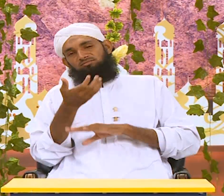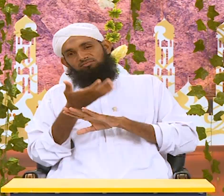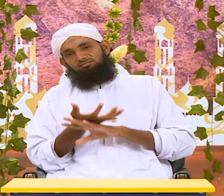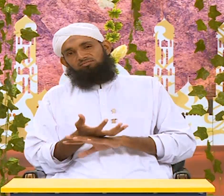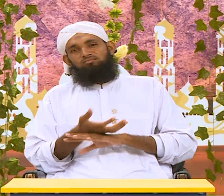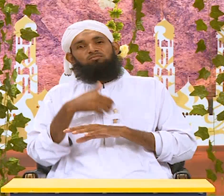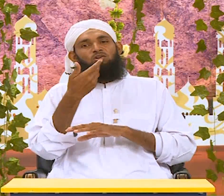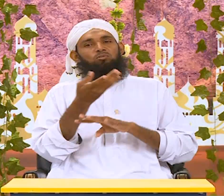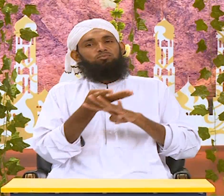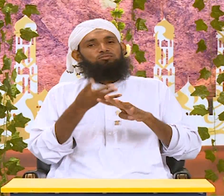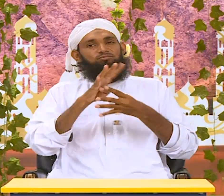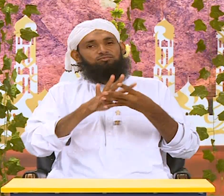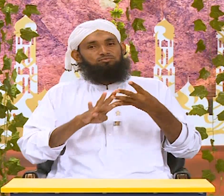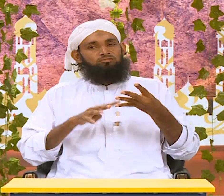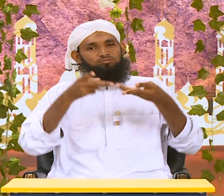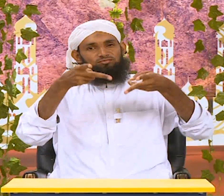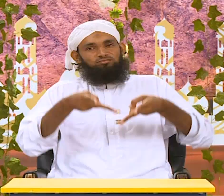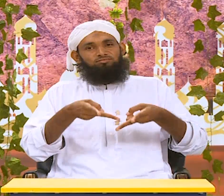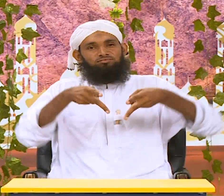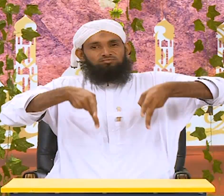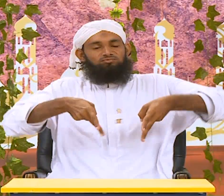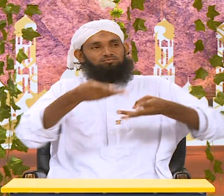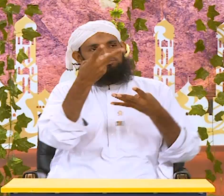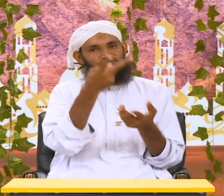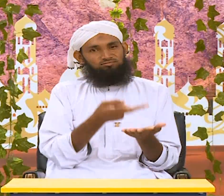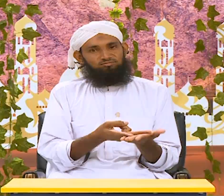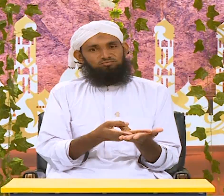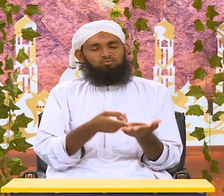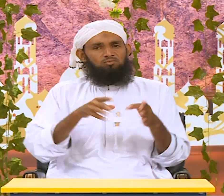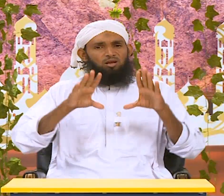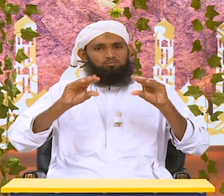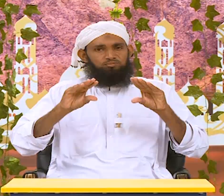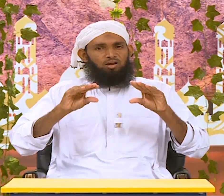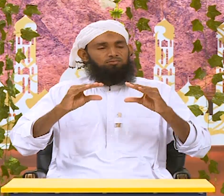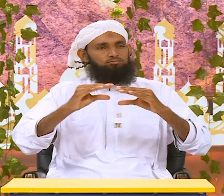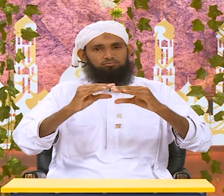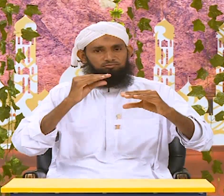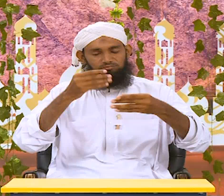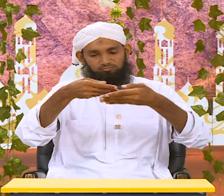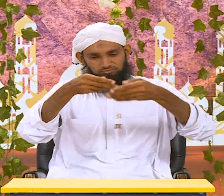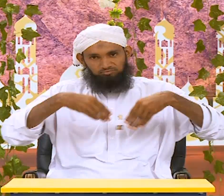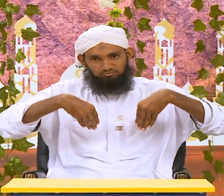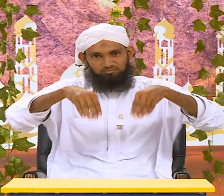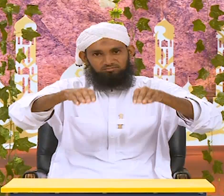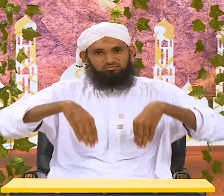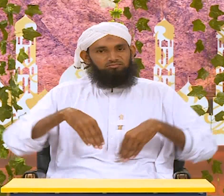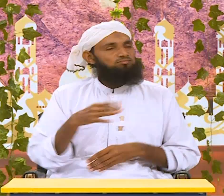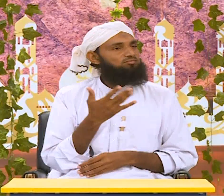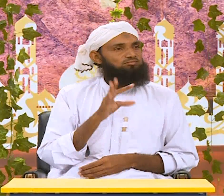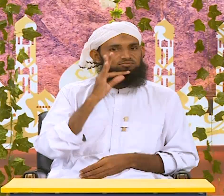باندھ سے بنی ہوئی چارپائی پر لیٹے ہوئے ہیں۔ چارپائی پر کوئی بستر یا کپڑا نہیں تھا۔ جب سرکار علی وقار مکی مدنی تاجدار